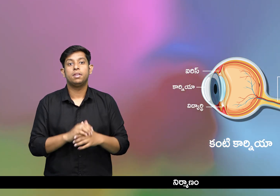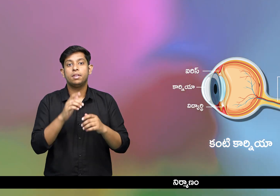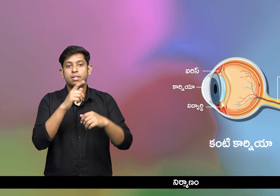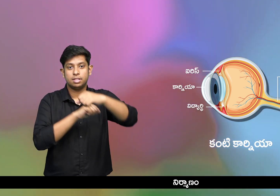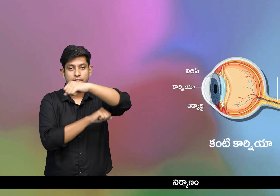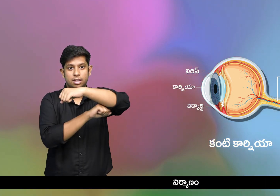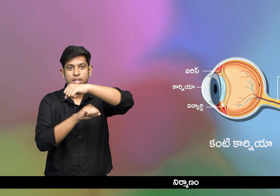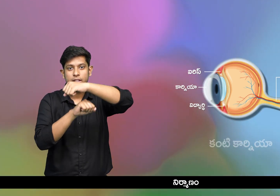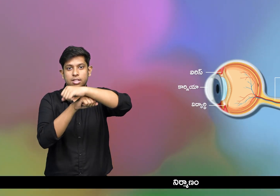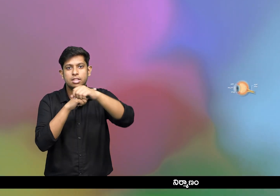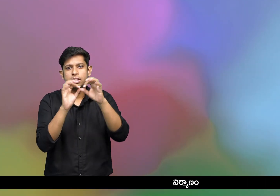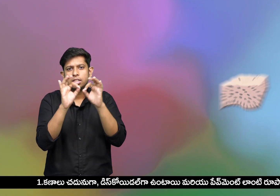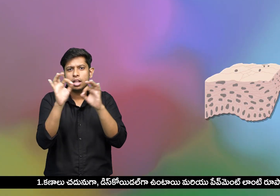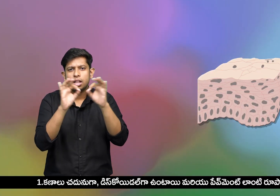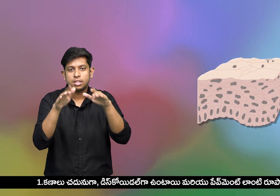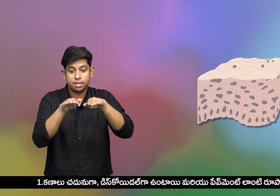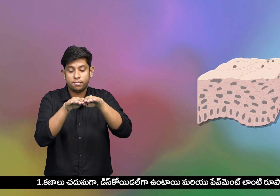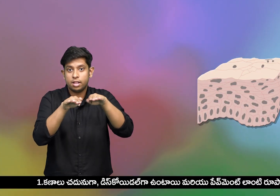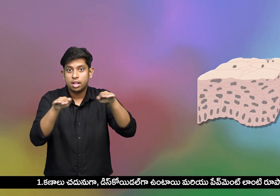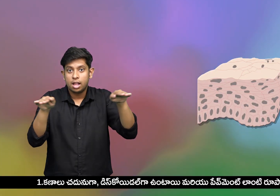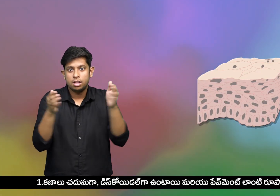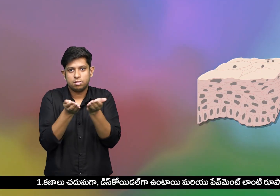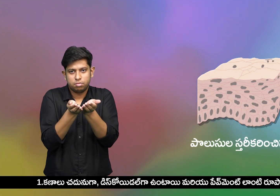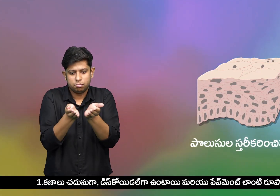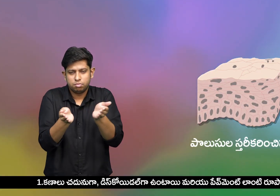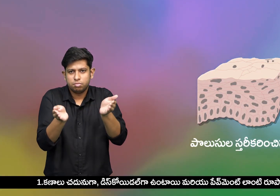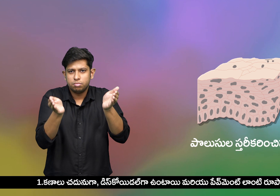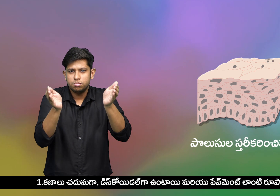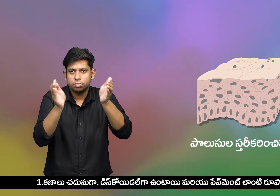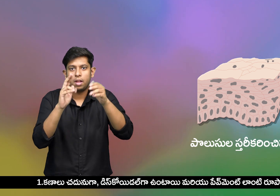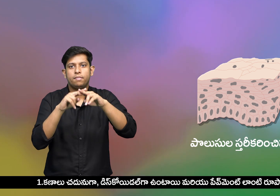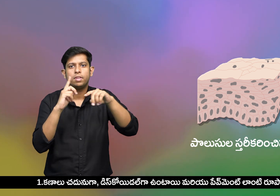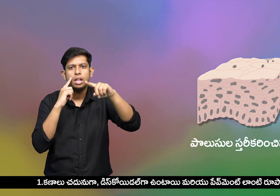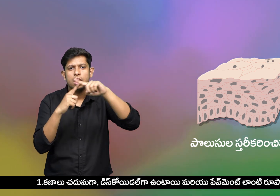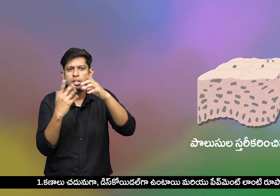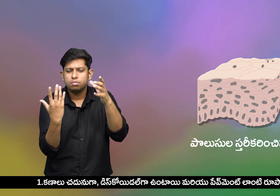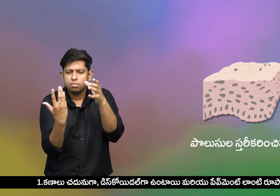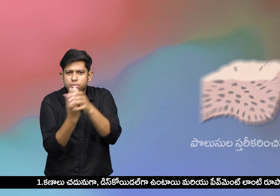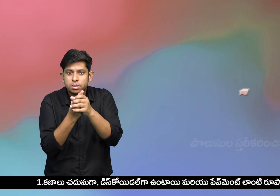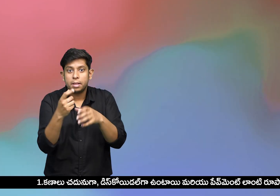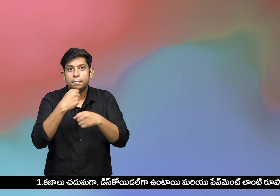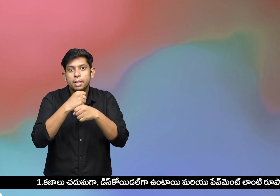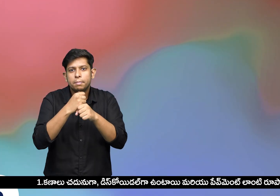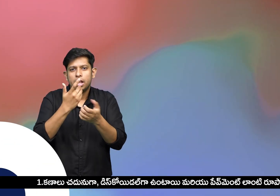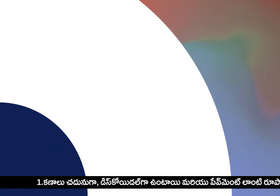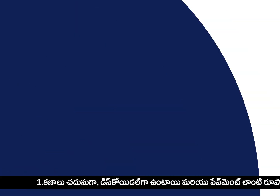నిర్మాణం 1. కణాలు చదునుగా డిస్కోయిడల్గా ఉంటాయి మరియు పేవ్మెంట్